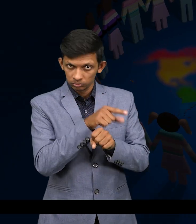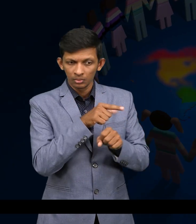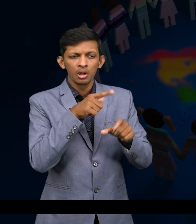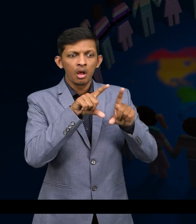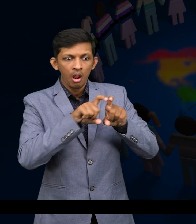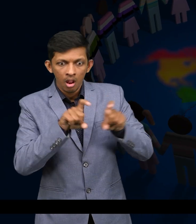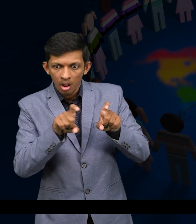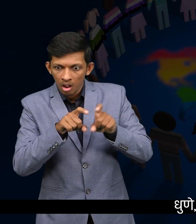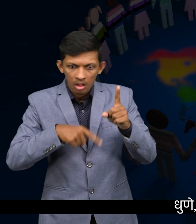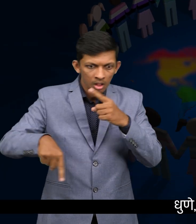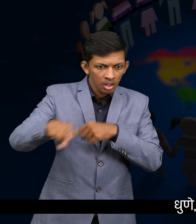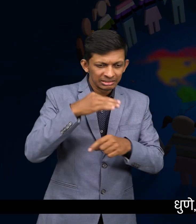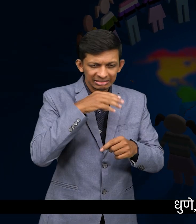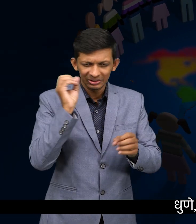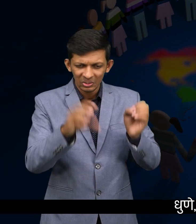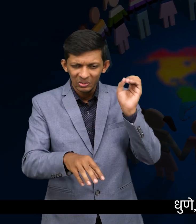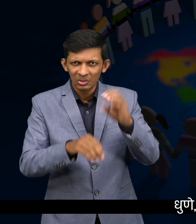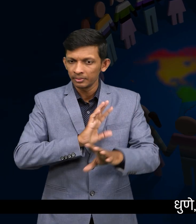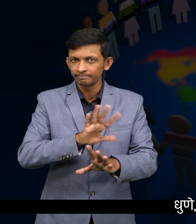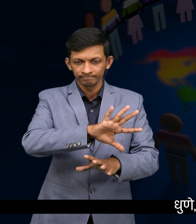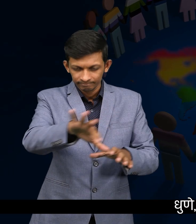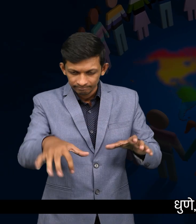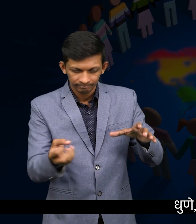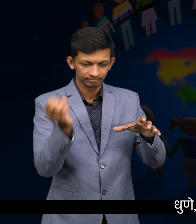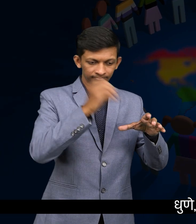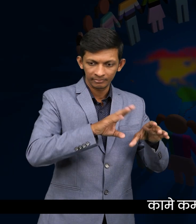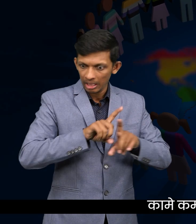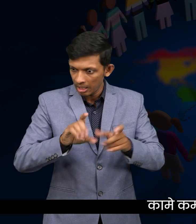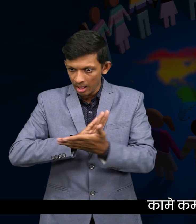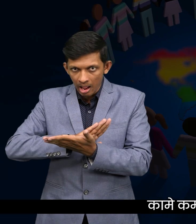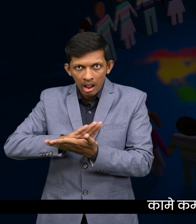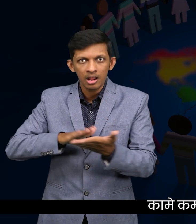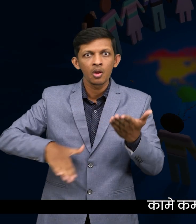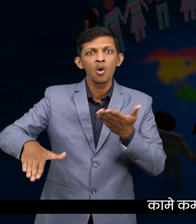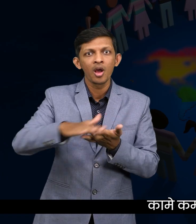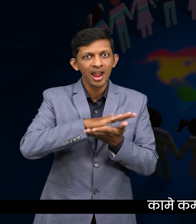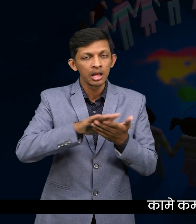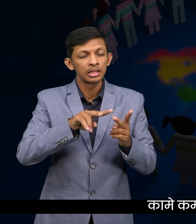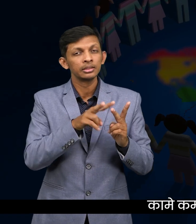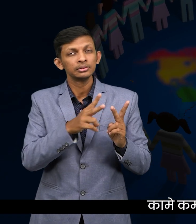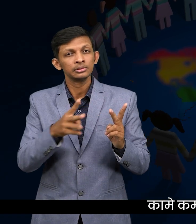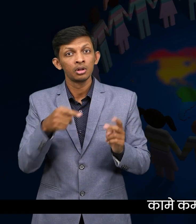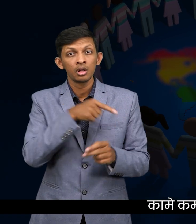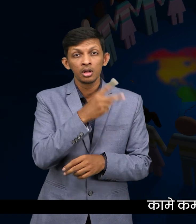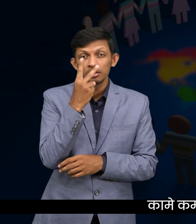स्वच्छता, धुणे, कचरा वेचणे इत्यादी कामे कमी मूल्याची मानली जातात